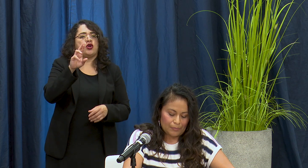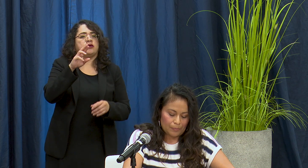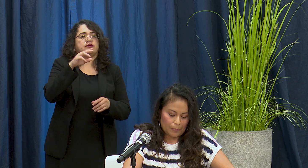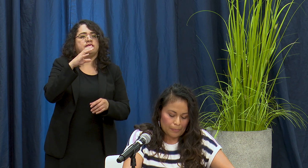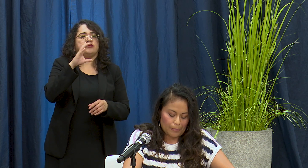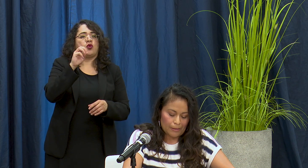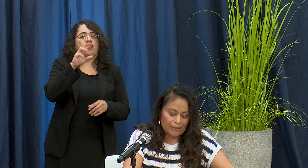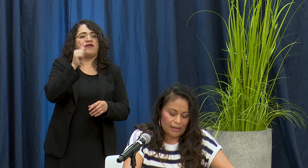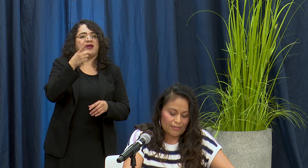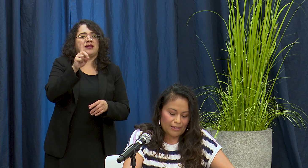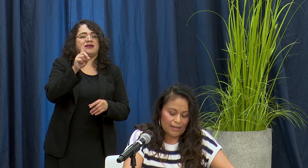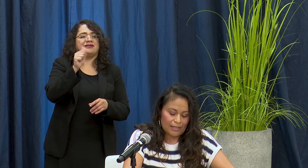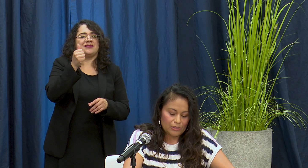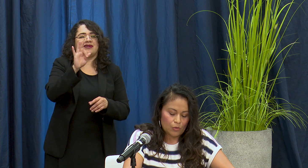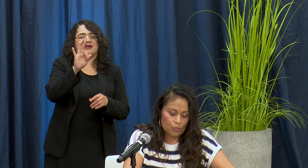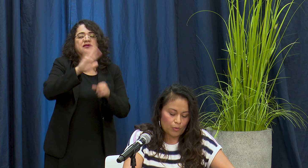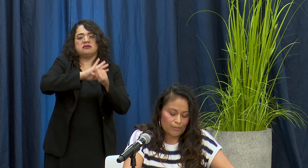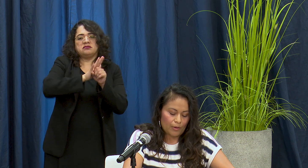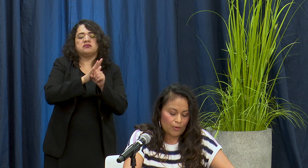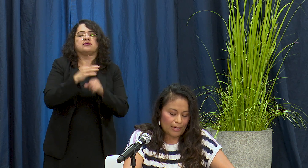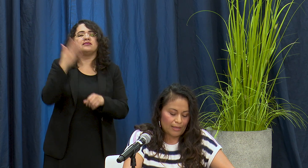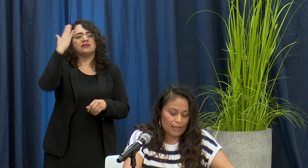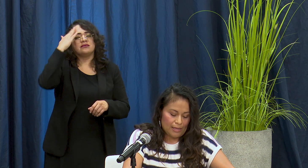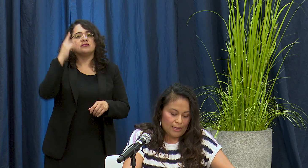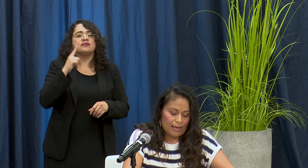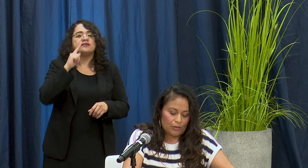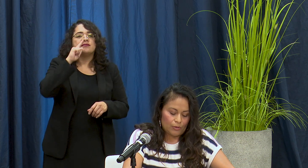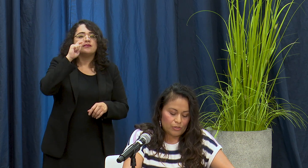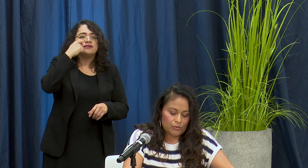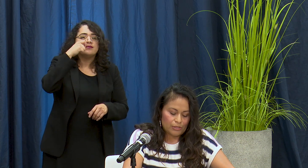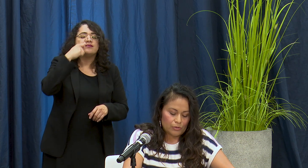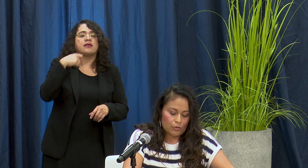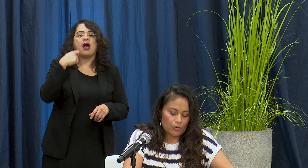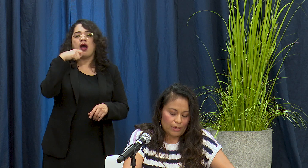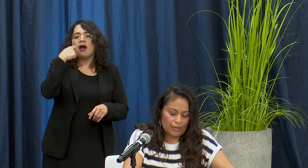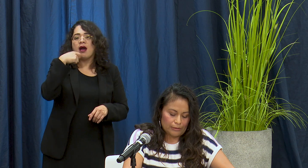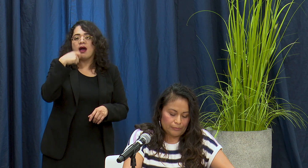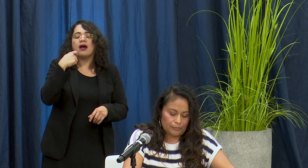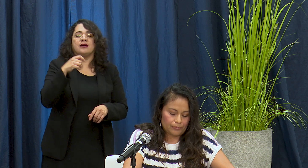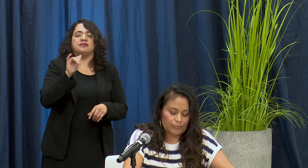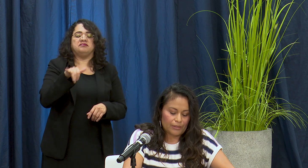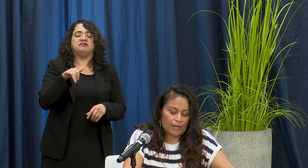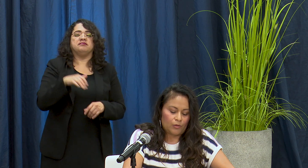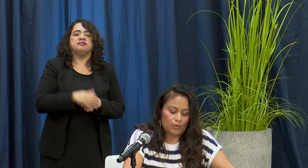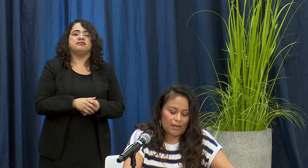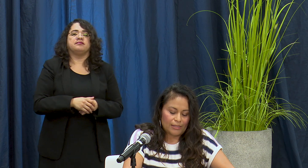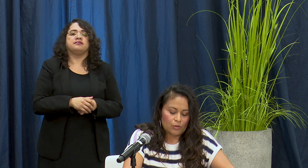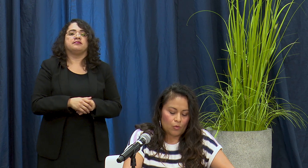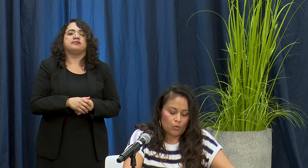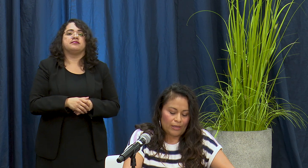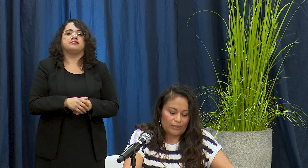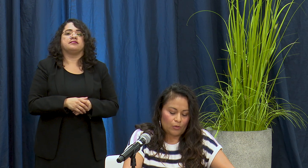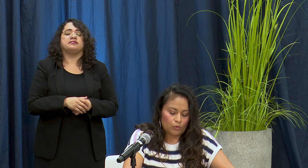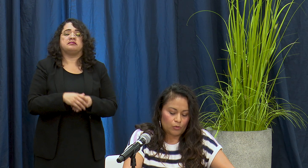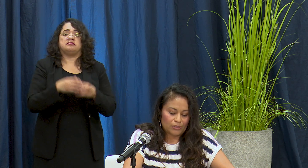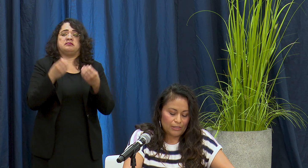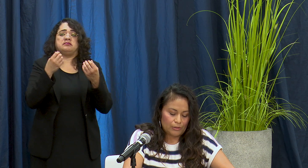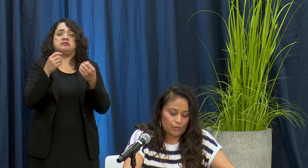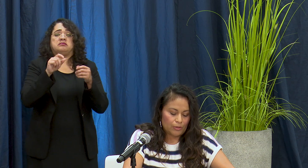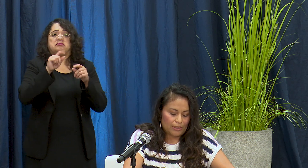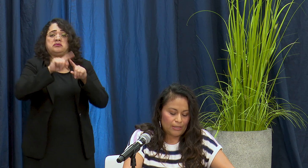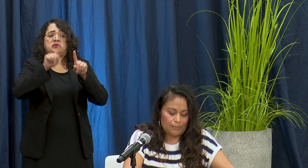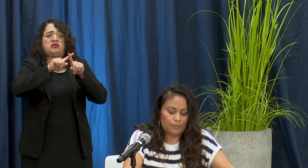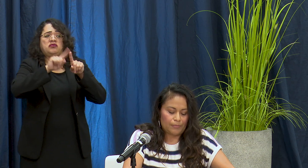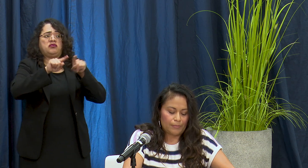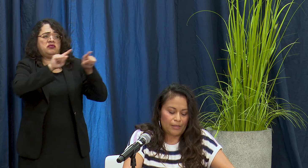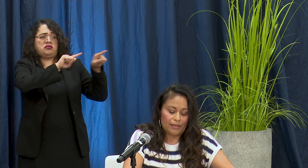sea de nariz o prueba oral en nuestro disco en lugares o en otro